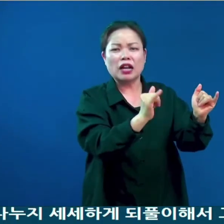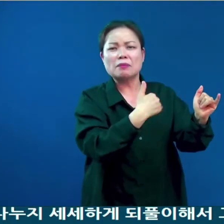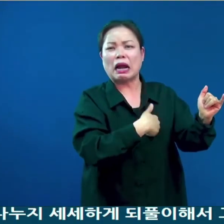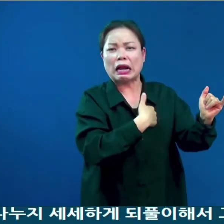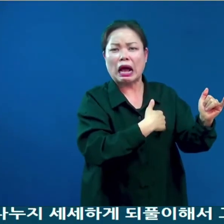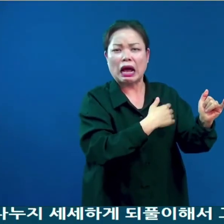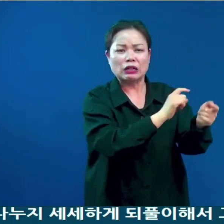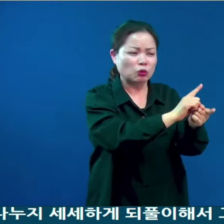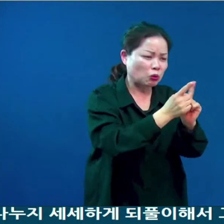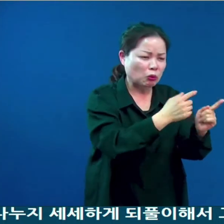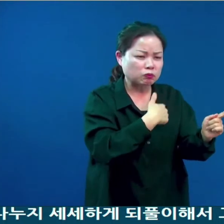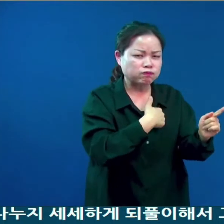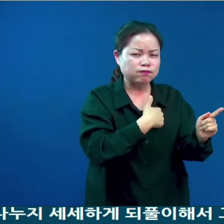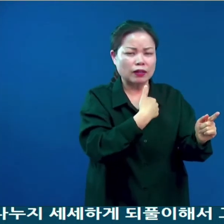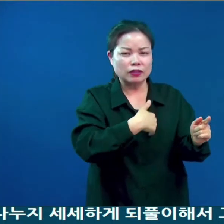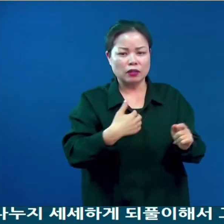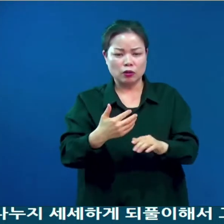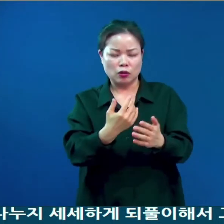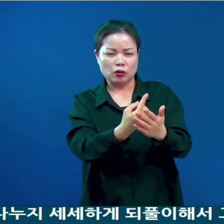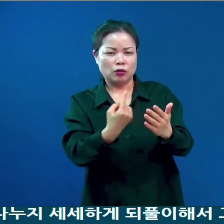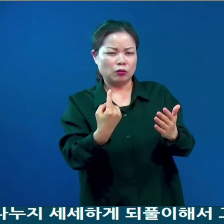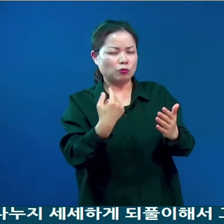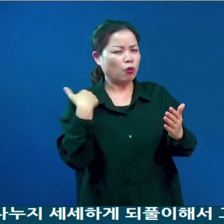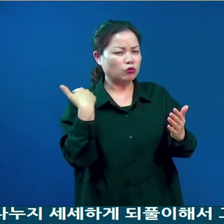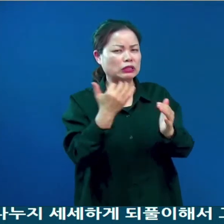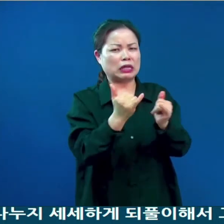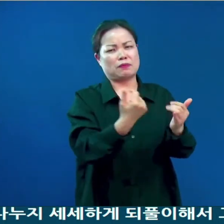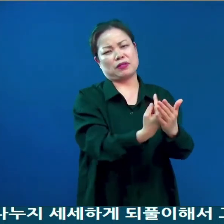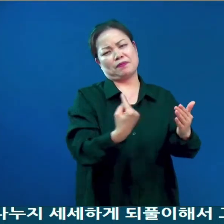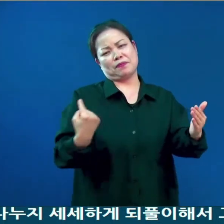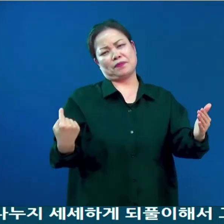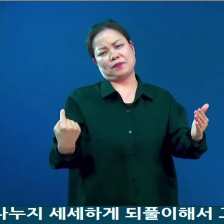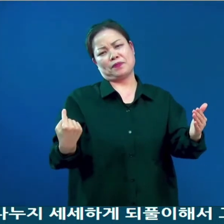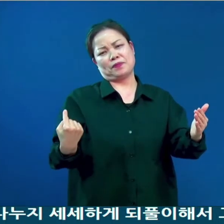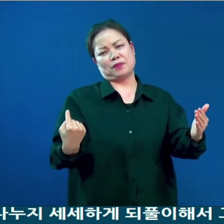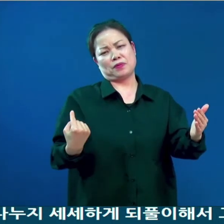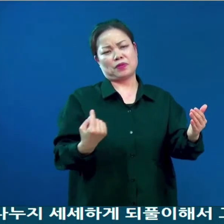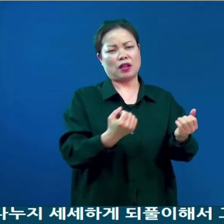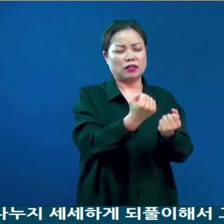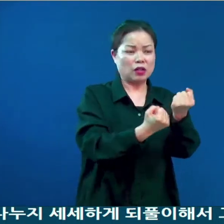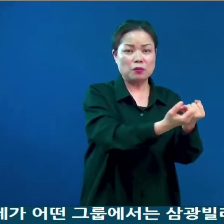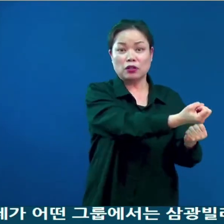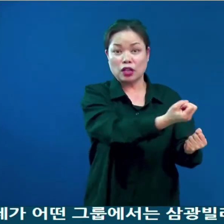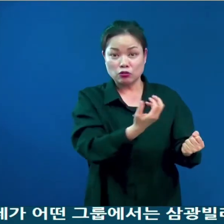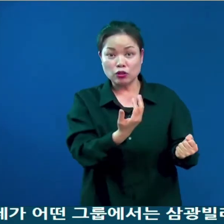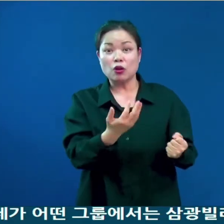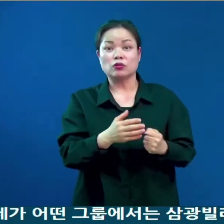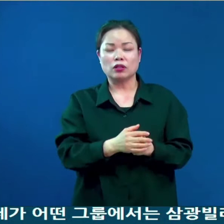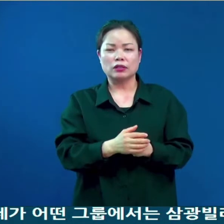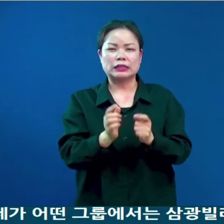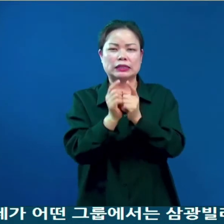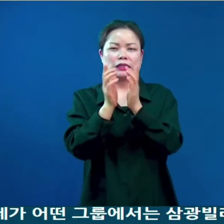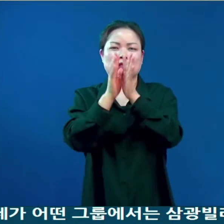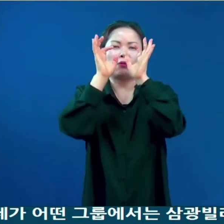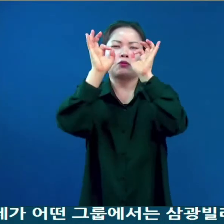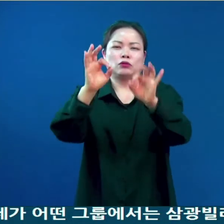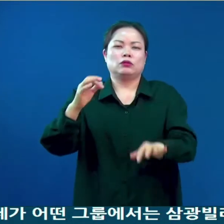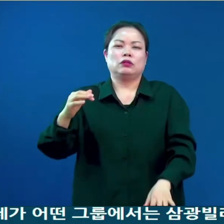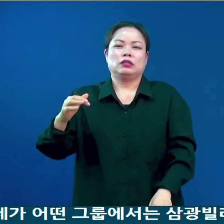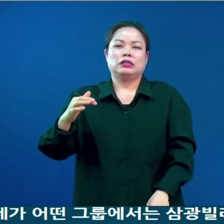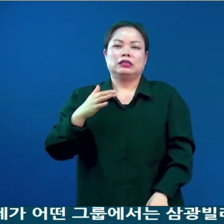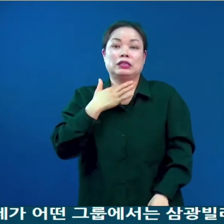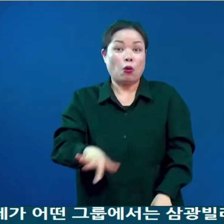본 사람에게는 그 이야기가 뭔지를 모르고 아무리 그 본 사람이 잘 설명을 해준다고 해도 직접 보지 못했기